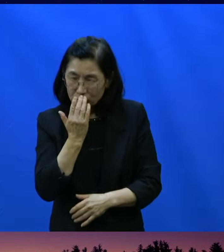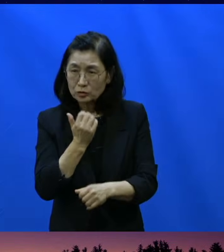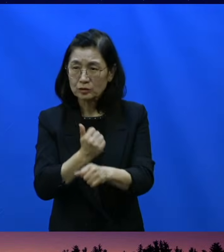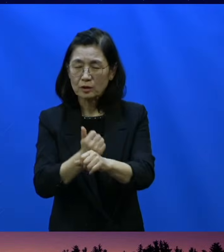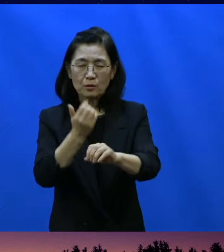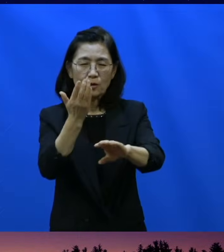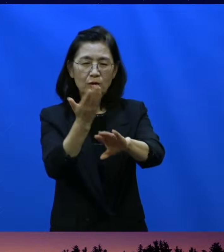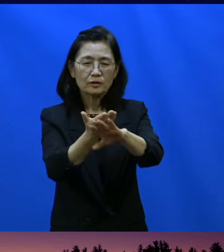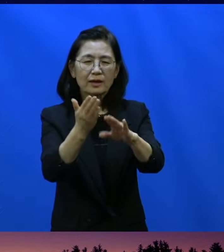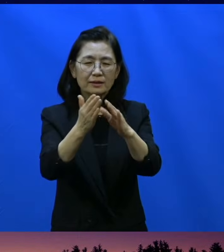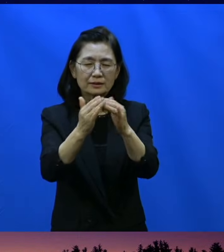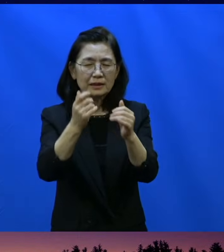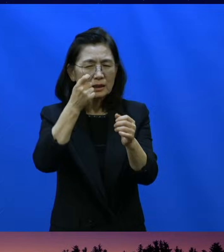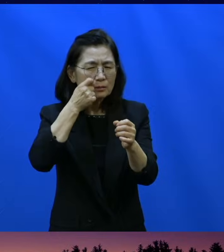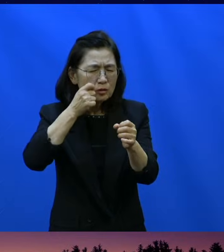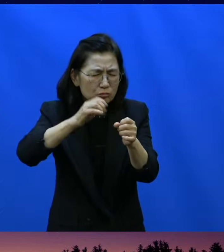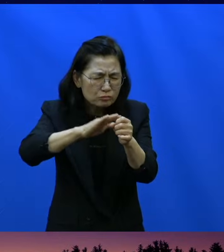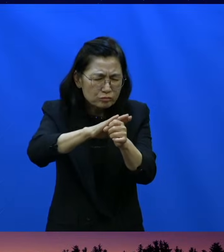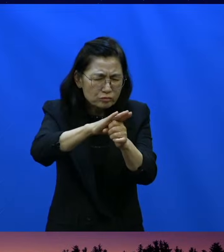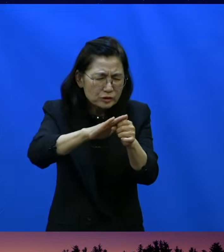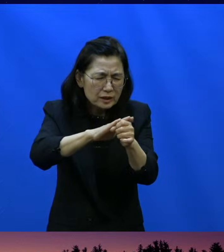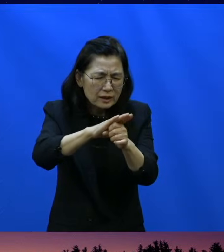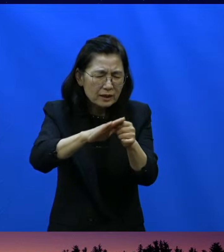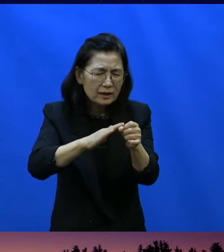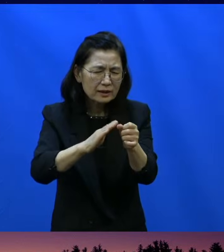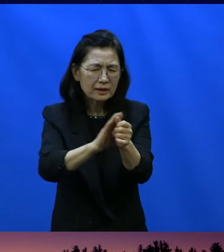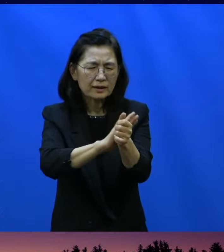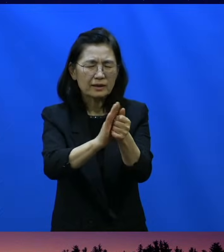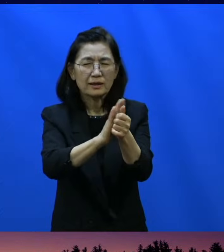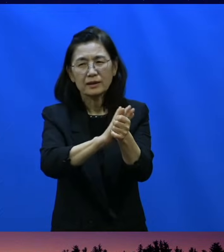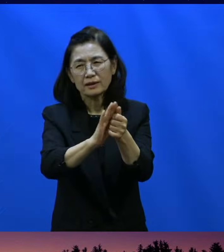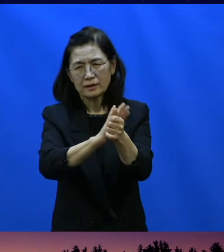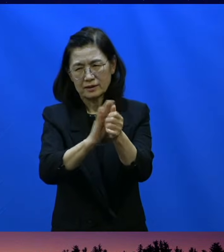대한 자비를 베풀 줄 알아요.